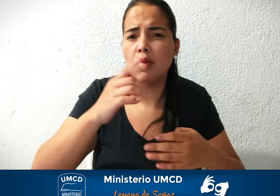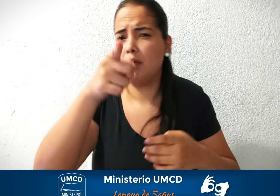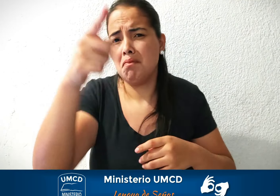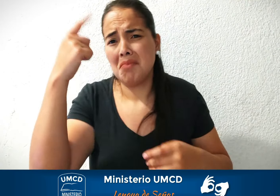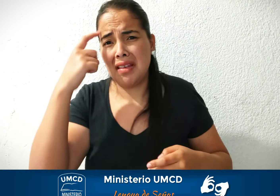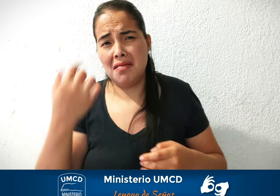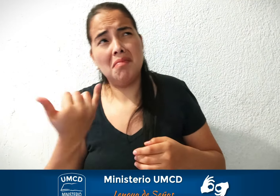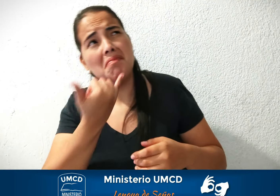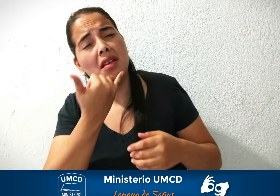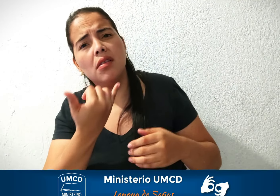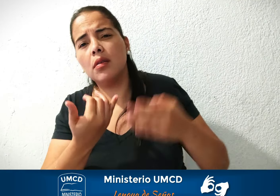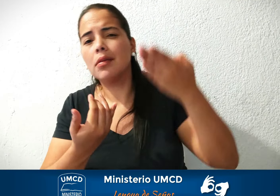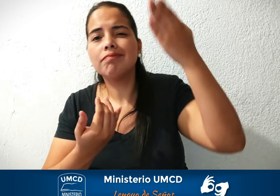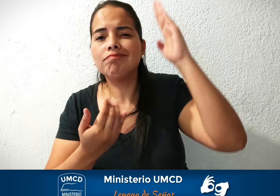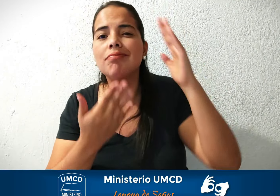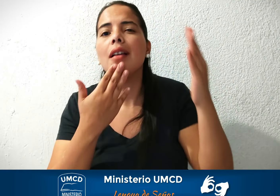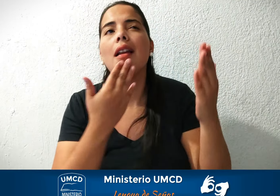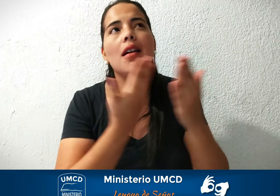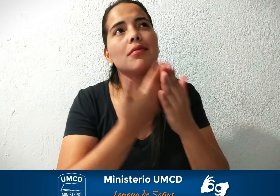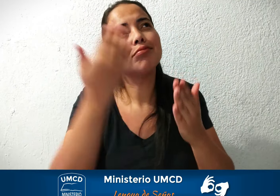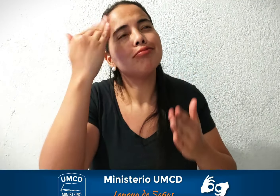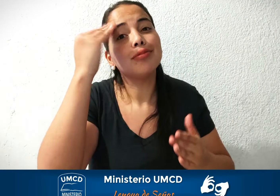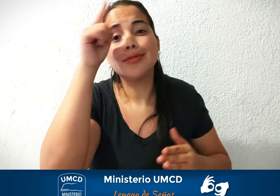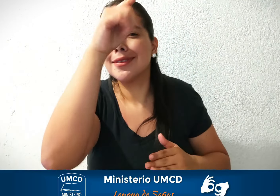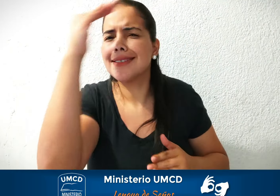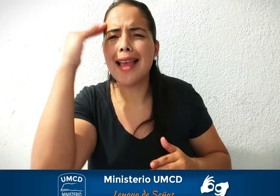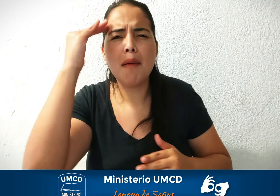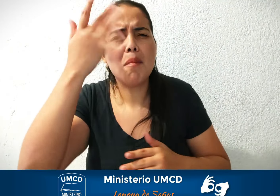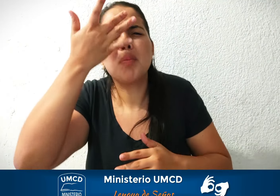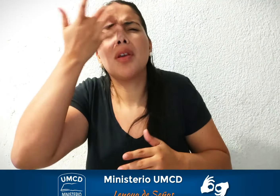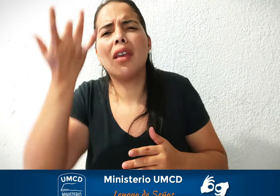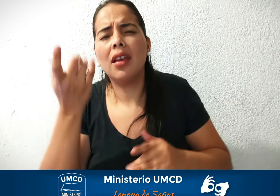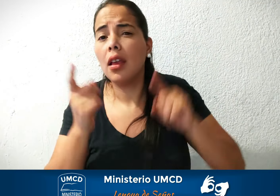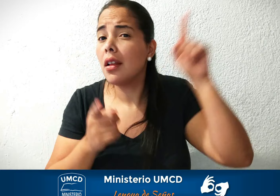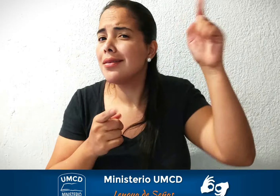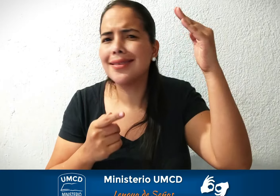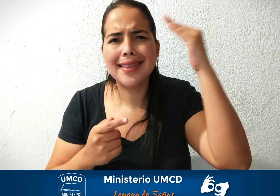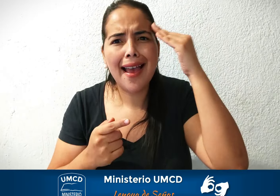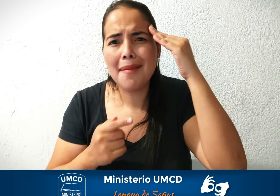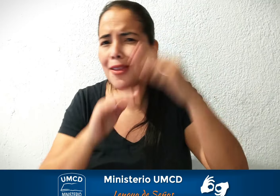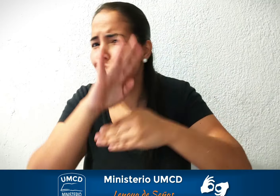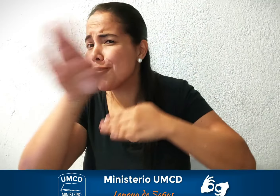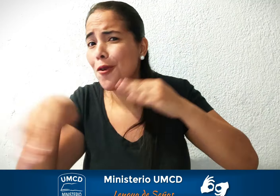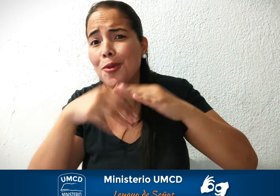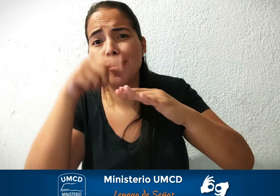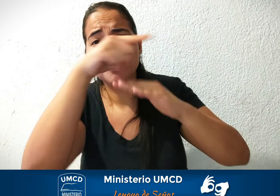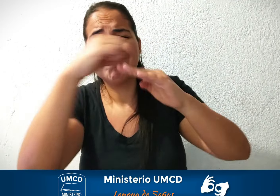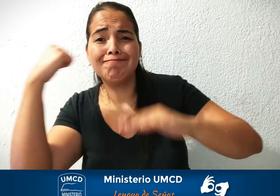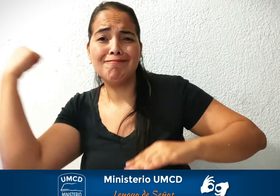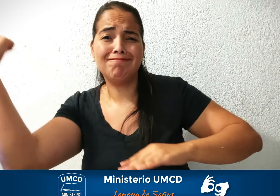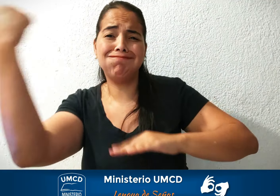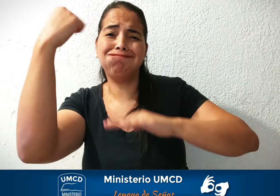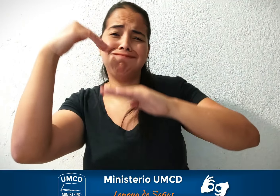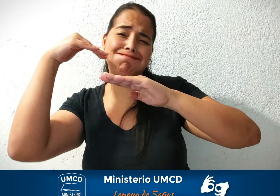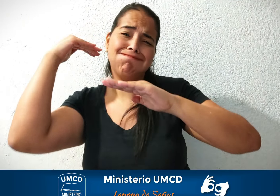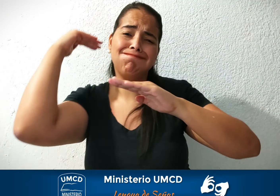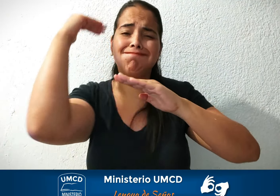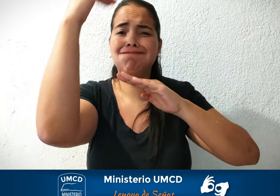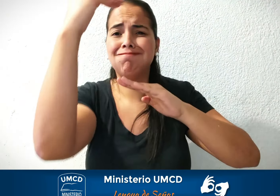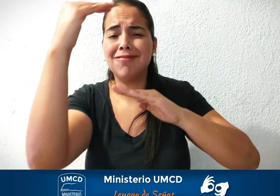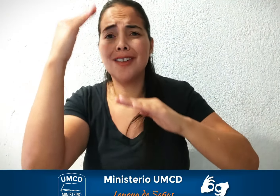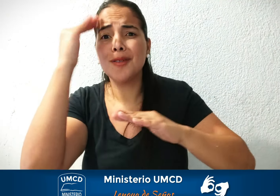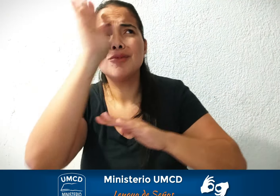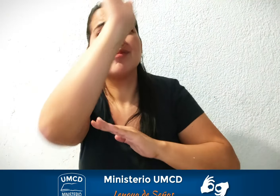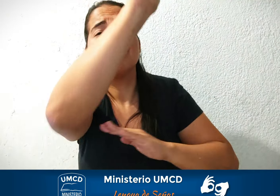sea todo lo que Él es. Él es mucho más que eso y su soberanía, sus